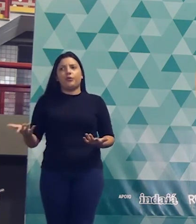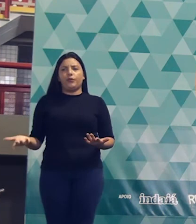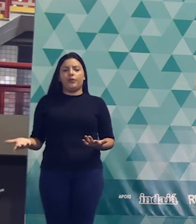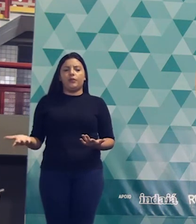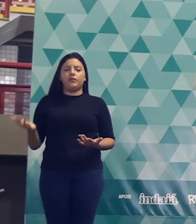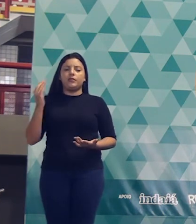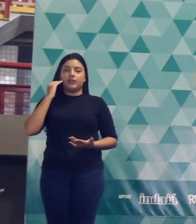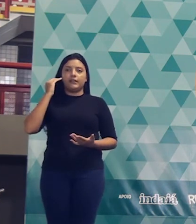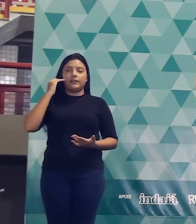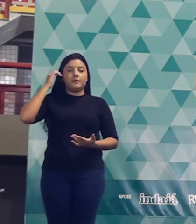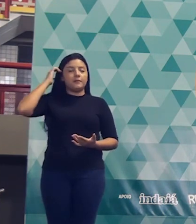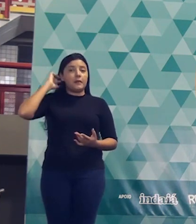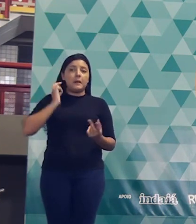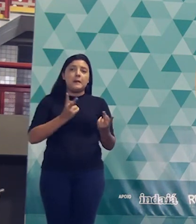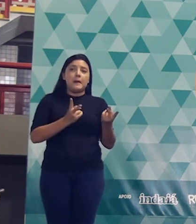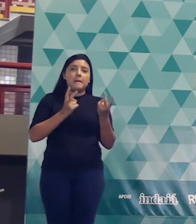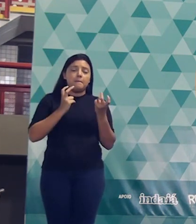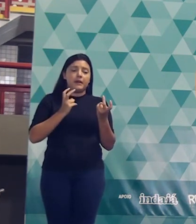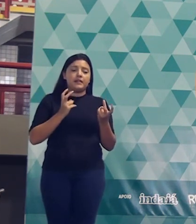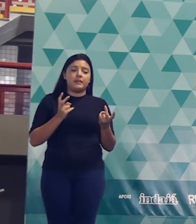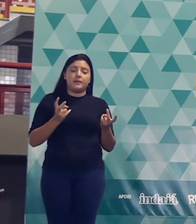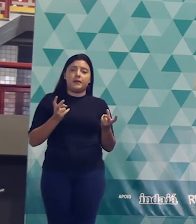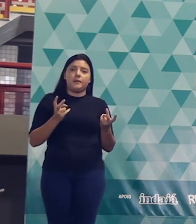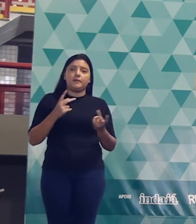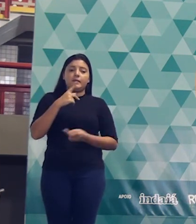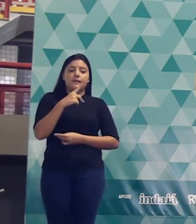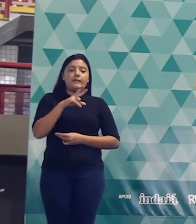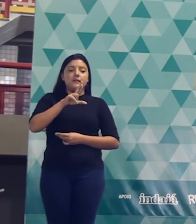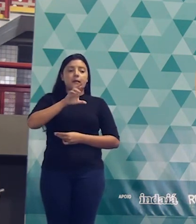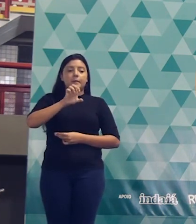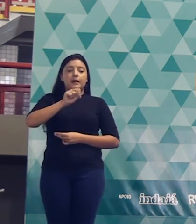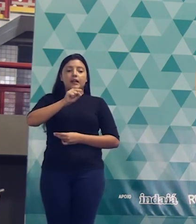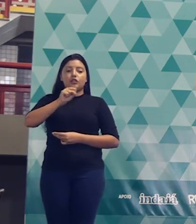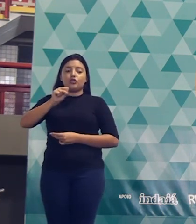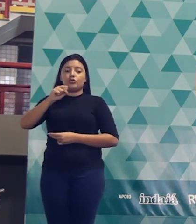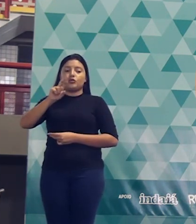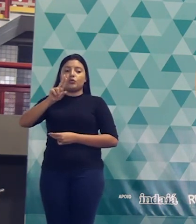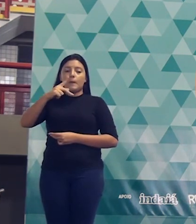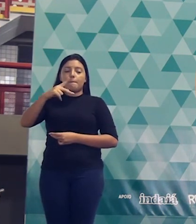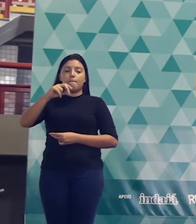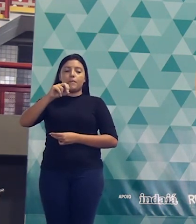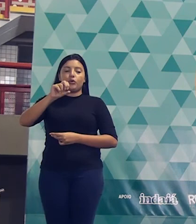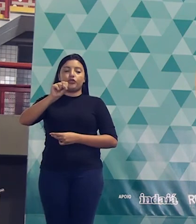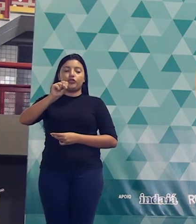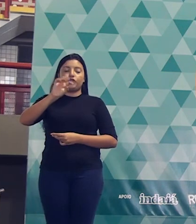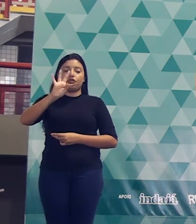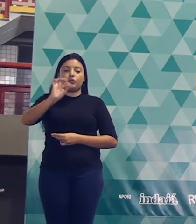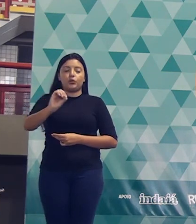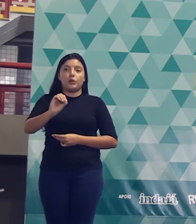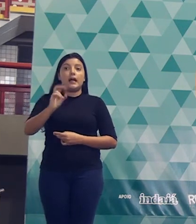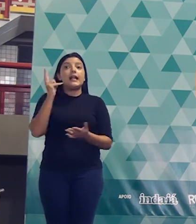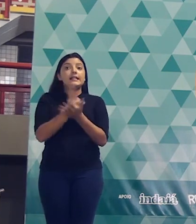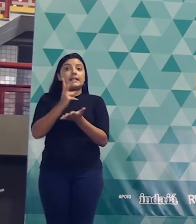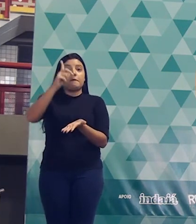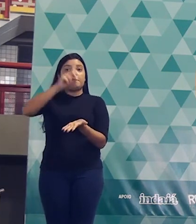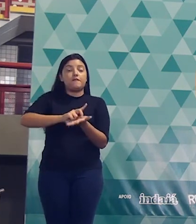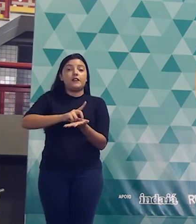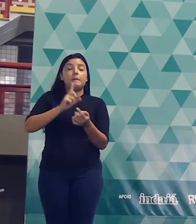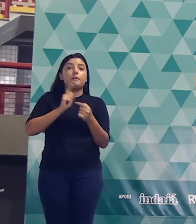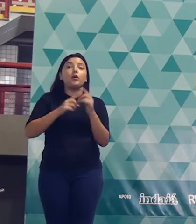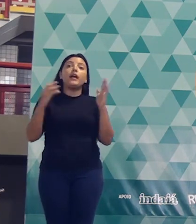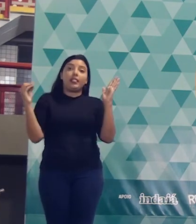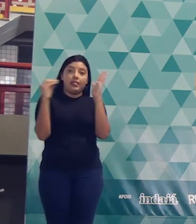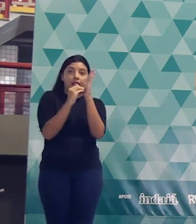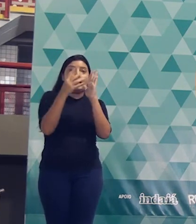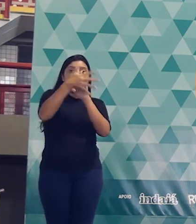surra. Percebeu? Não é difícil não captar os pressupostos, né? Os pressupostos, eles são sempre verdadeiros porque são